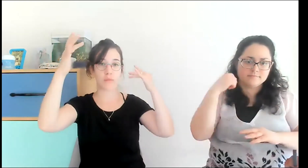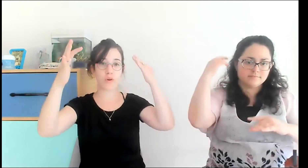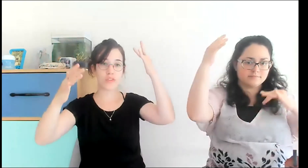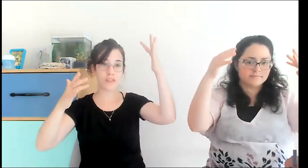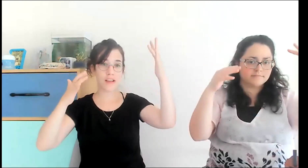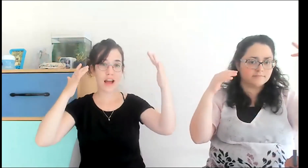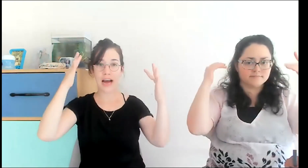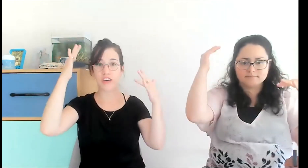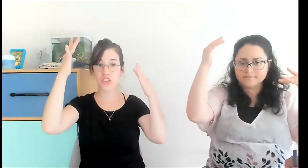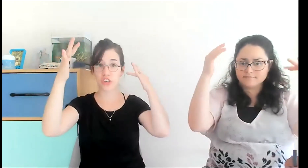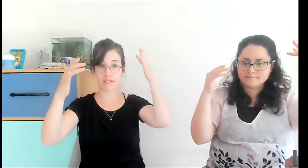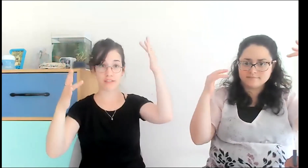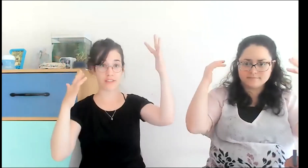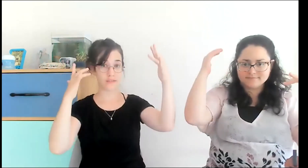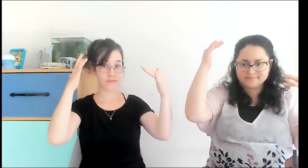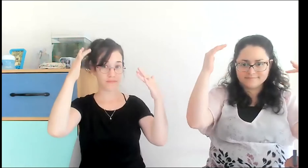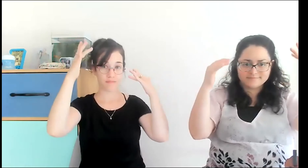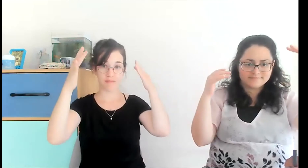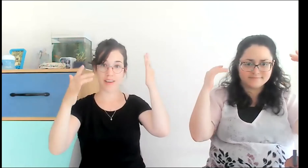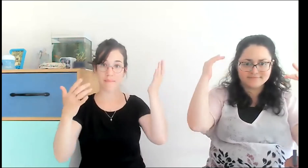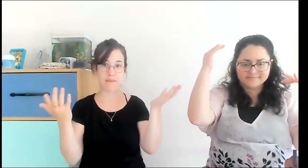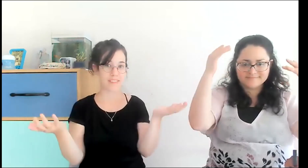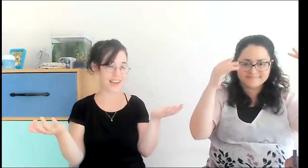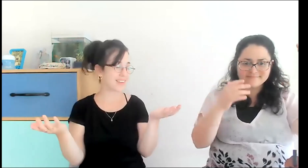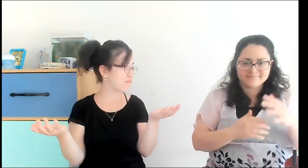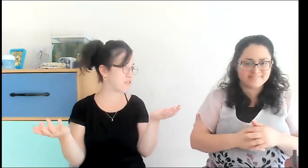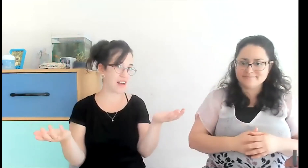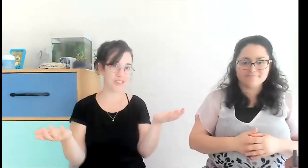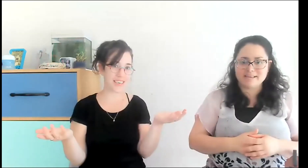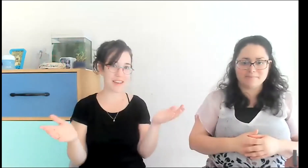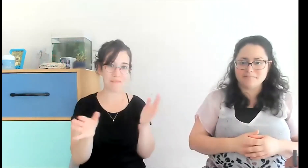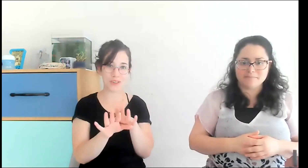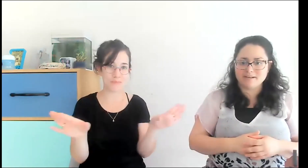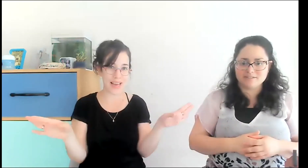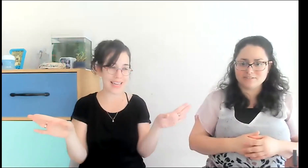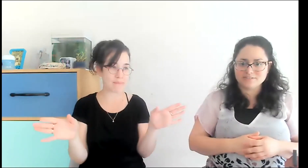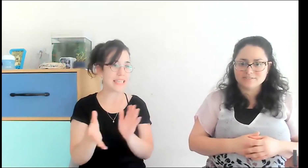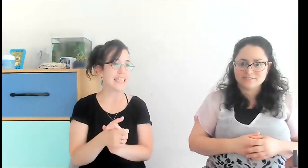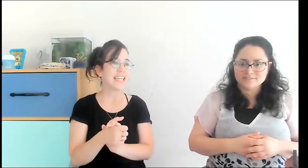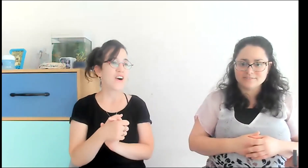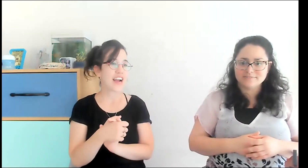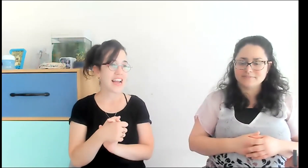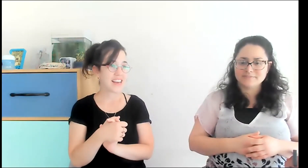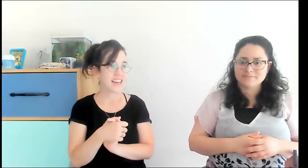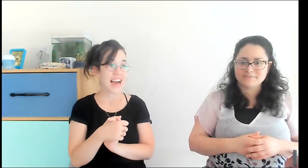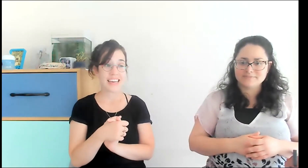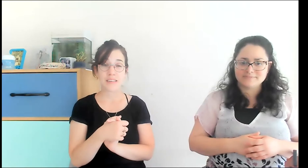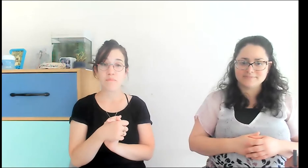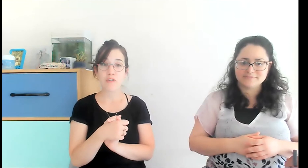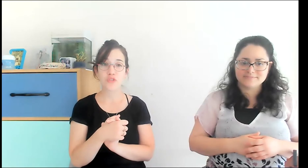נרשמות עכשיו. מהמם, תראי איזה יופי כולם עושים, אני פשוט בהלם. אוקיי, אז בואו שוב